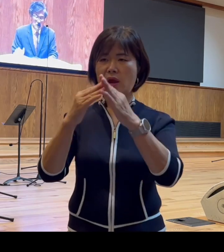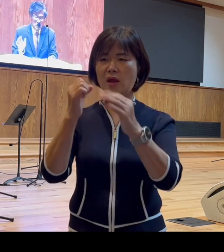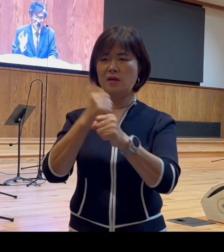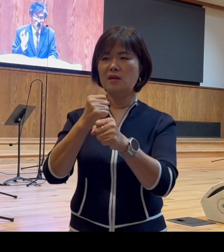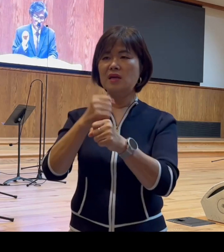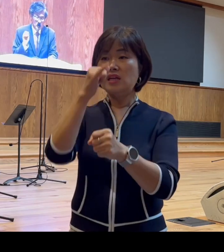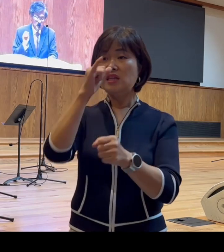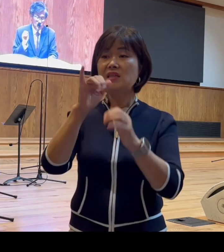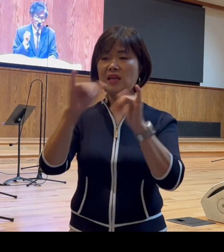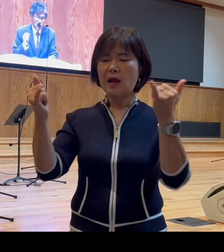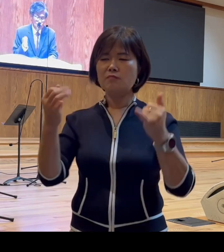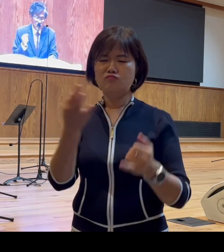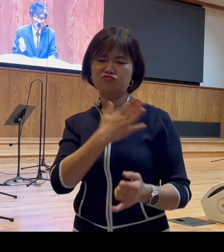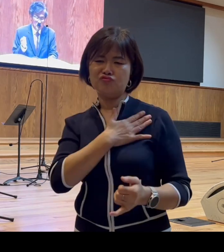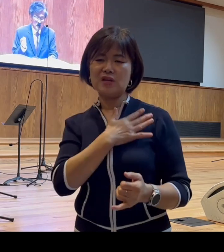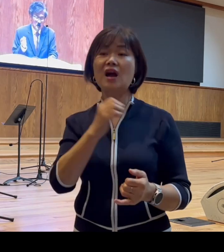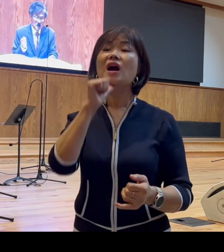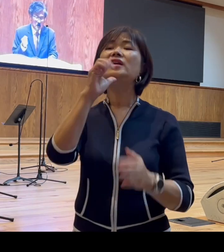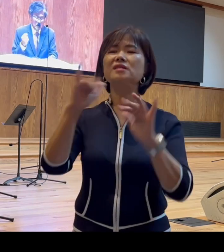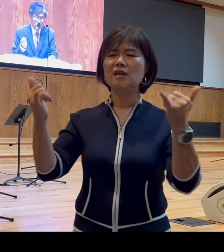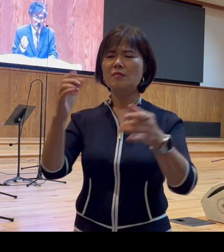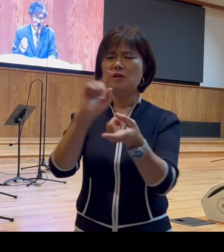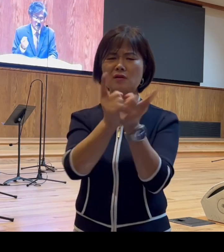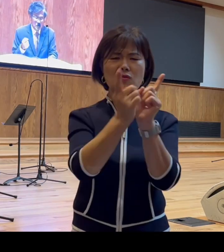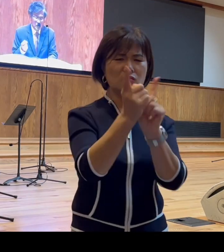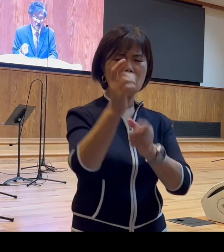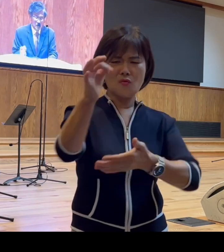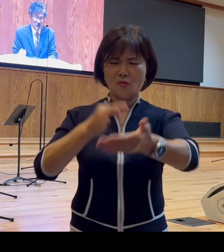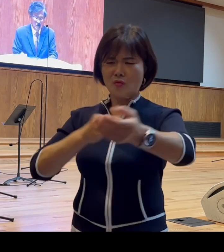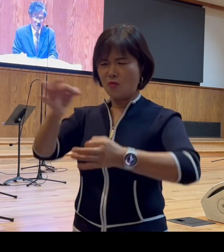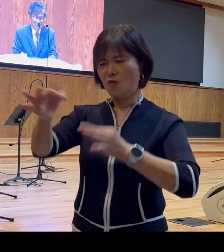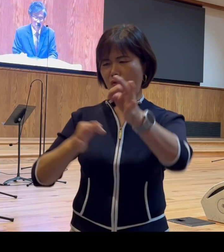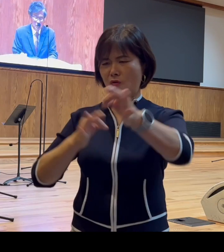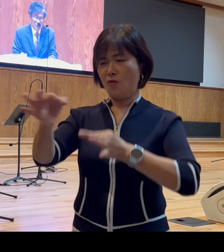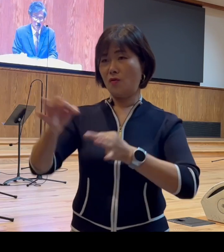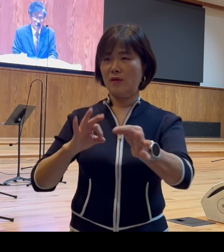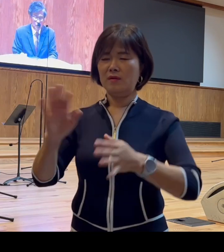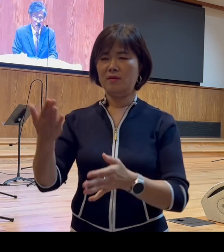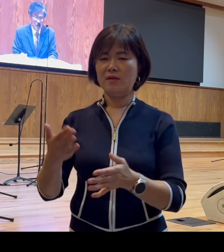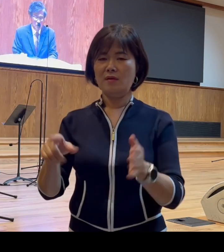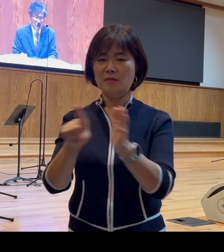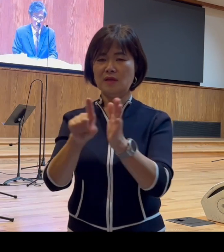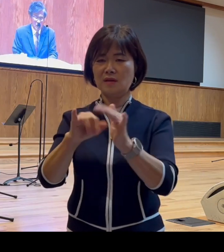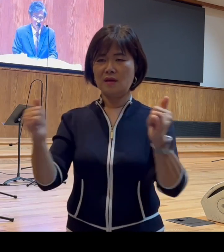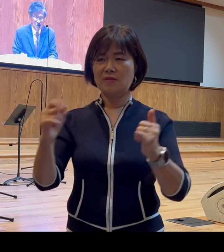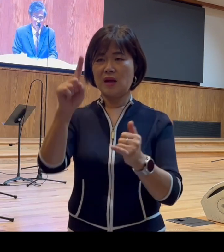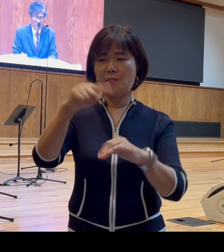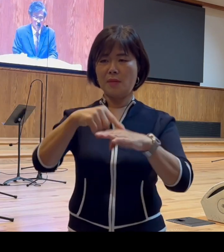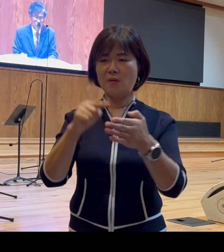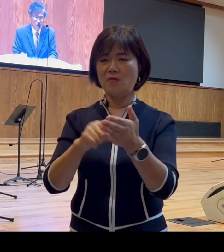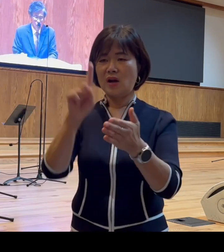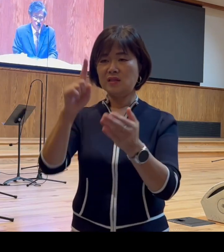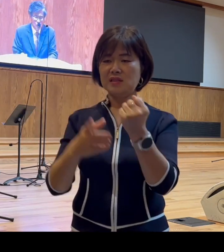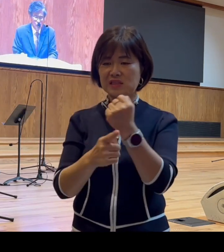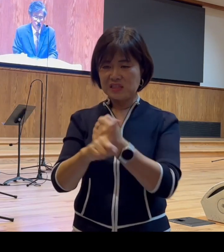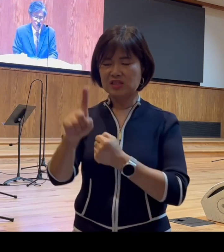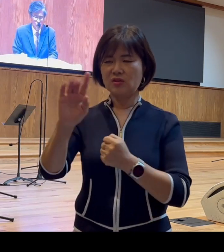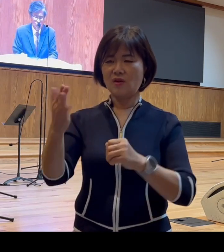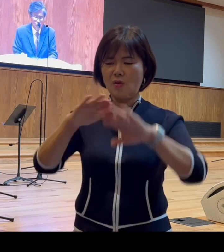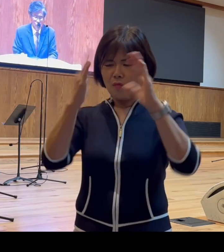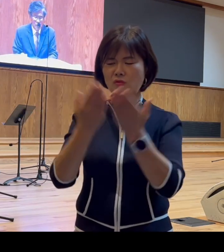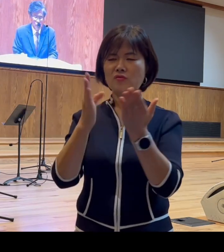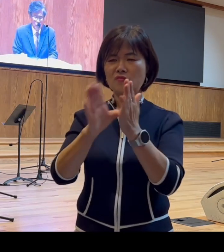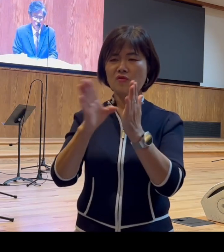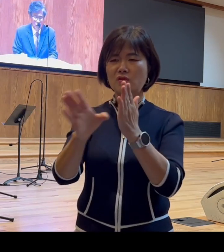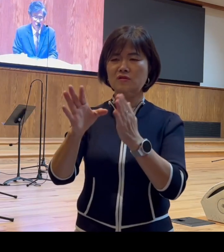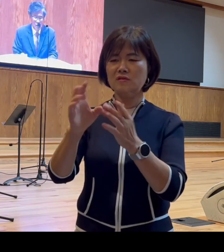사회였습니다. 있는 사람과 없는 사람이 서로 유통했습니다. 제가 사도행전 4장 말씀을 다시 읽어드리겠습니다. 믿는 무리가 한 마음과 한 뜻이 되어 모든 물건을